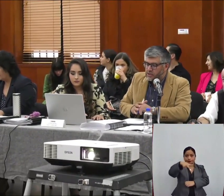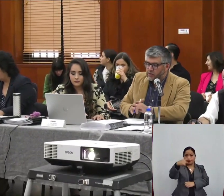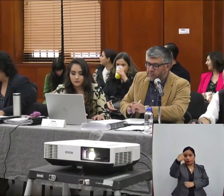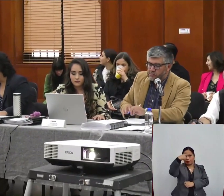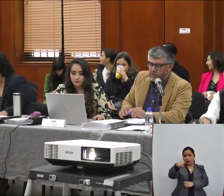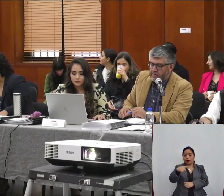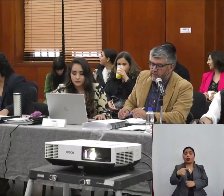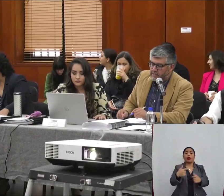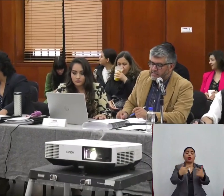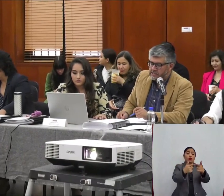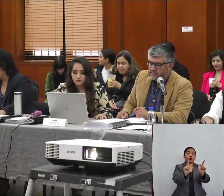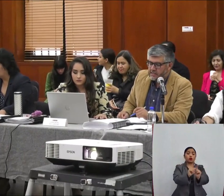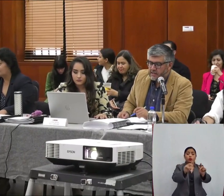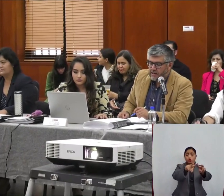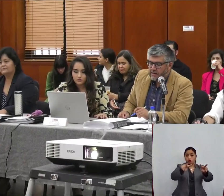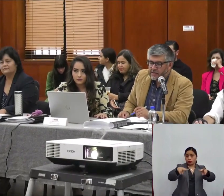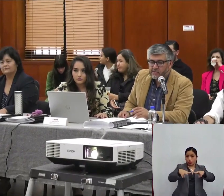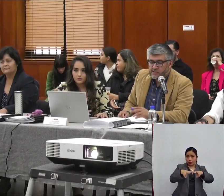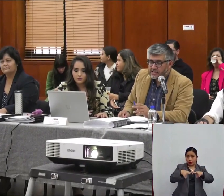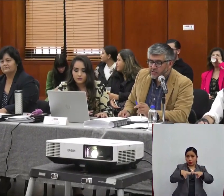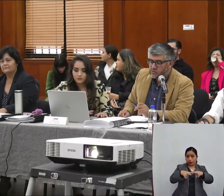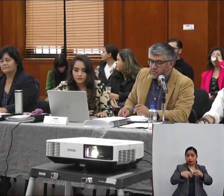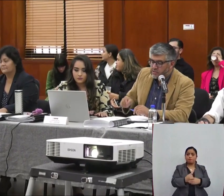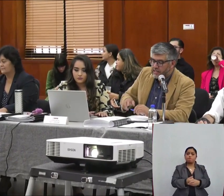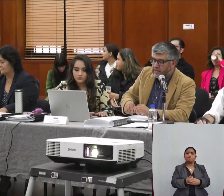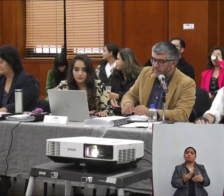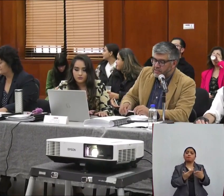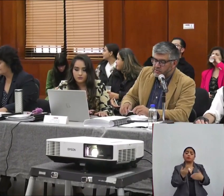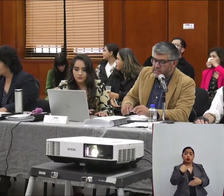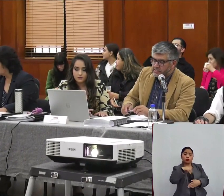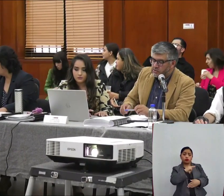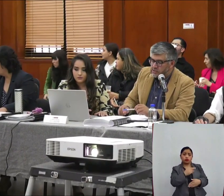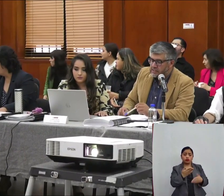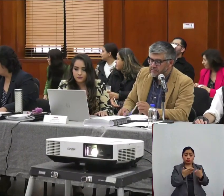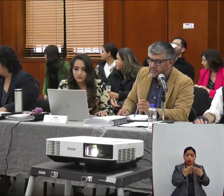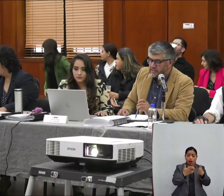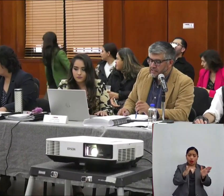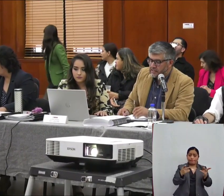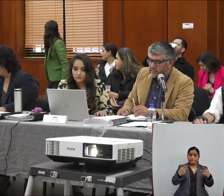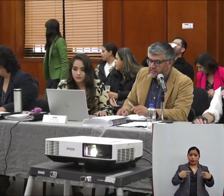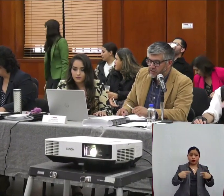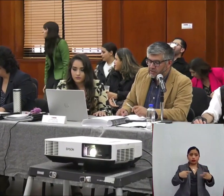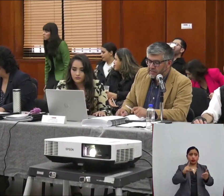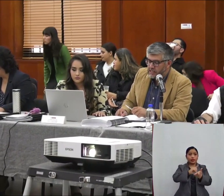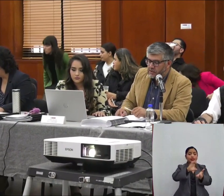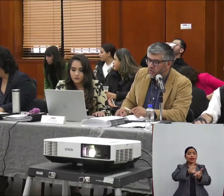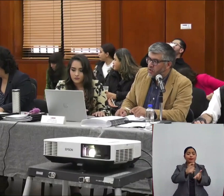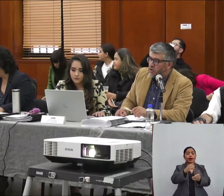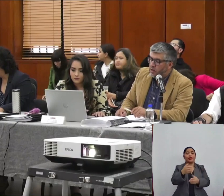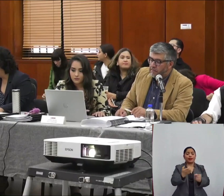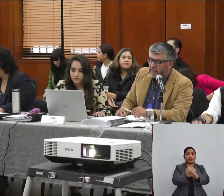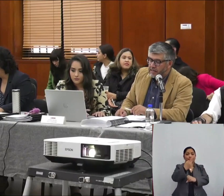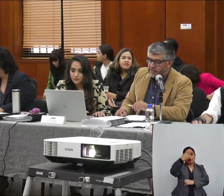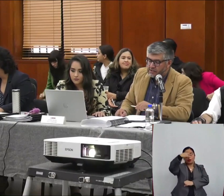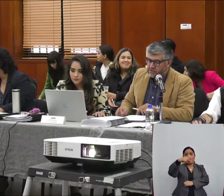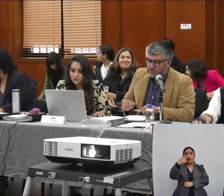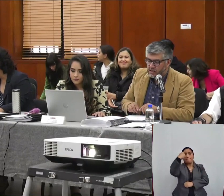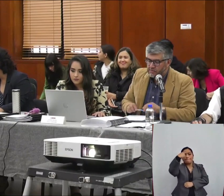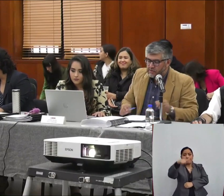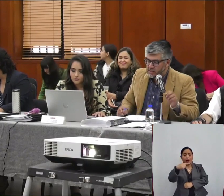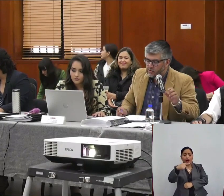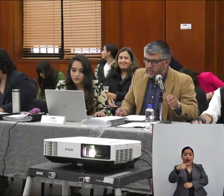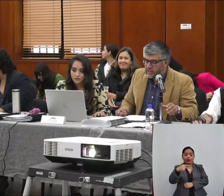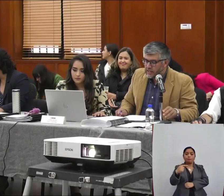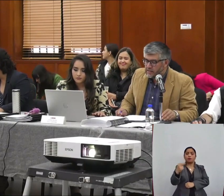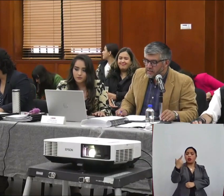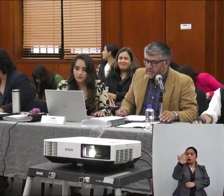Atención a Grupos Vulnerables ha abierto esta consulta a personas con discapacidad en el Estado de México para la revisión del